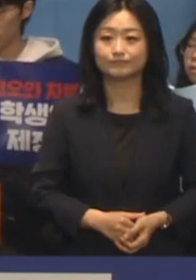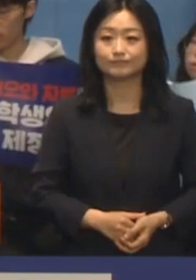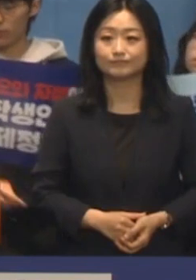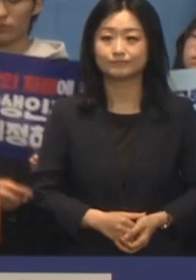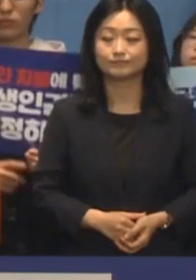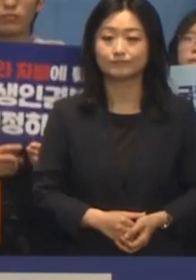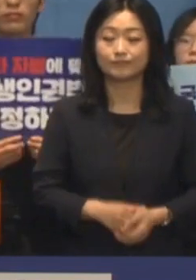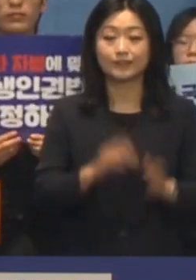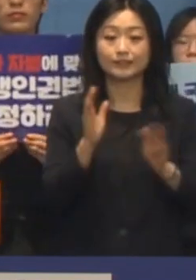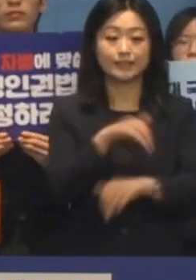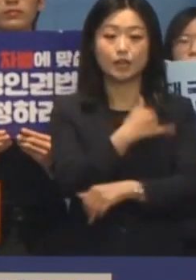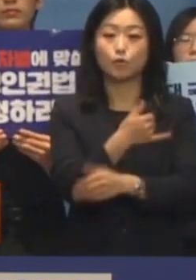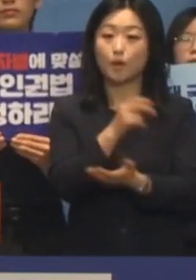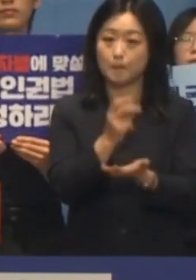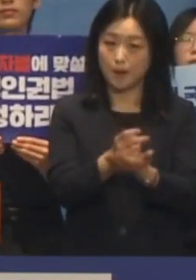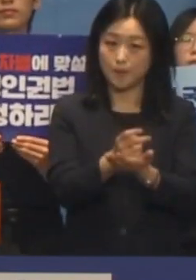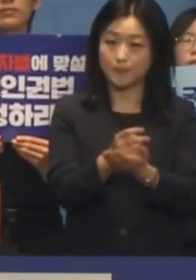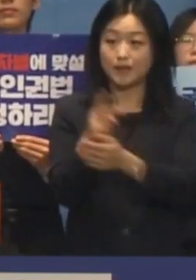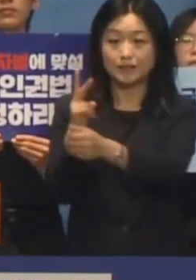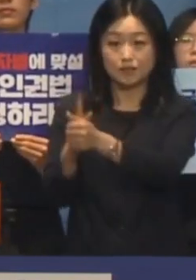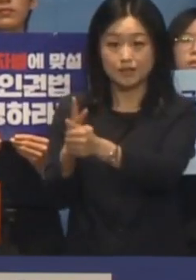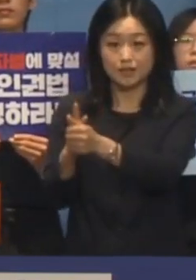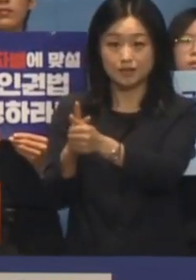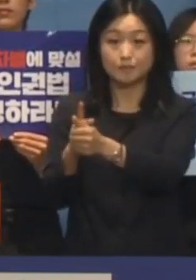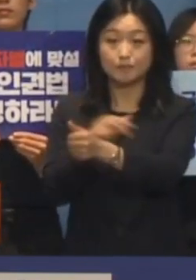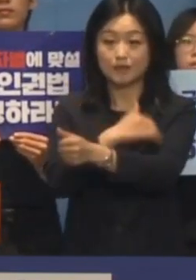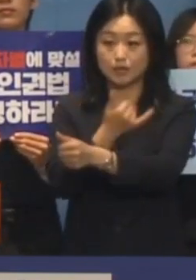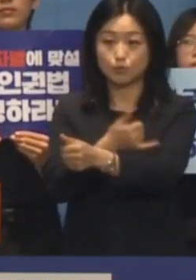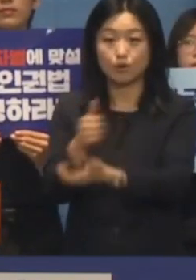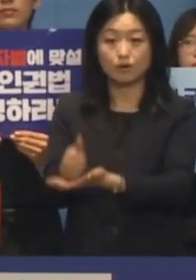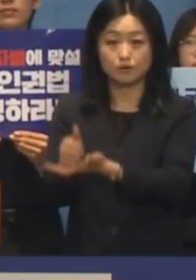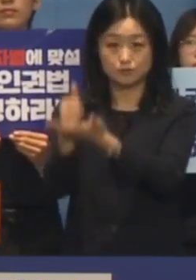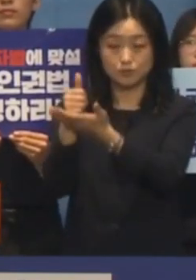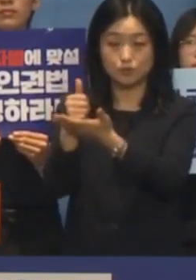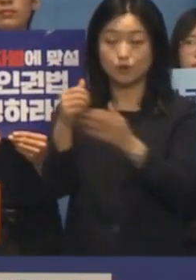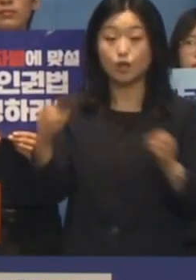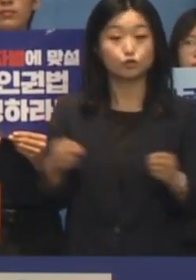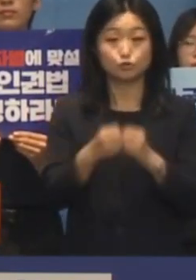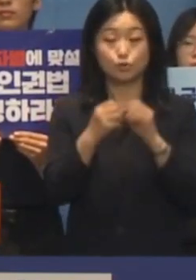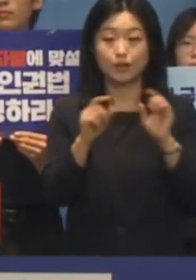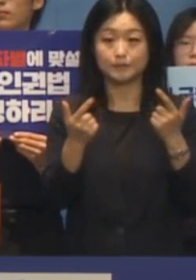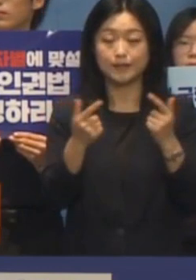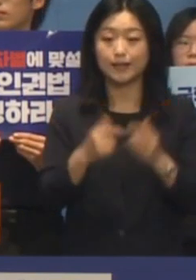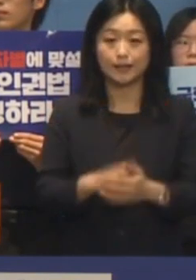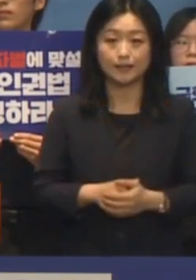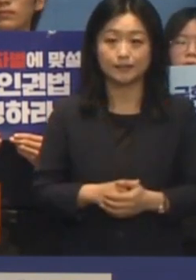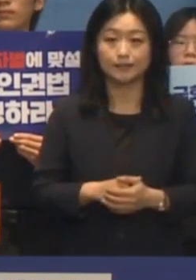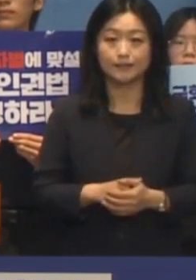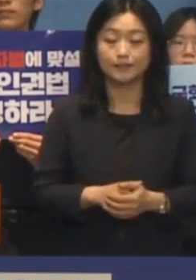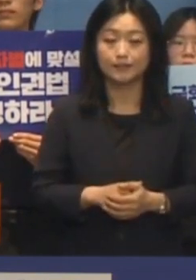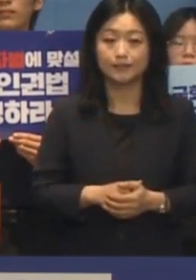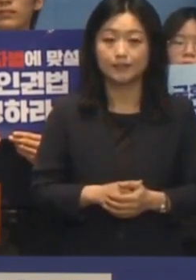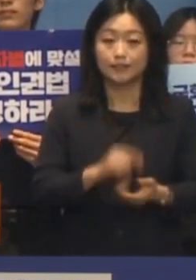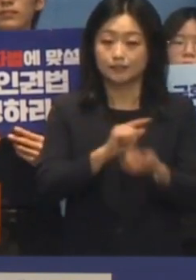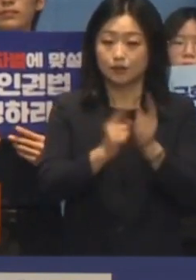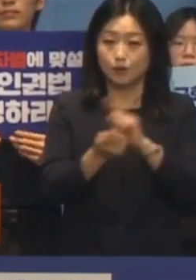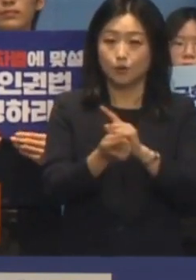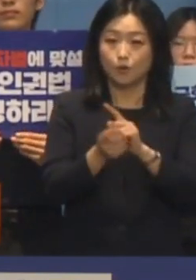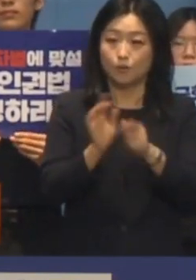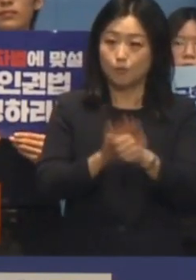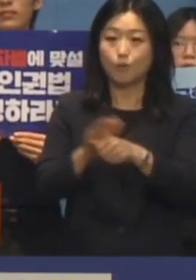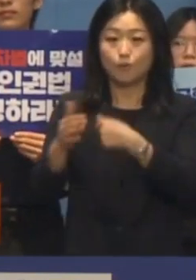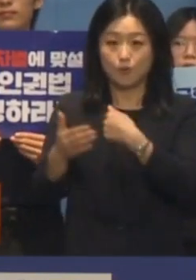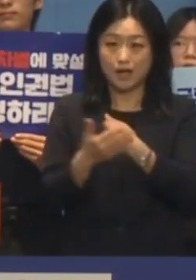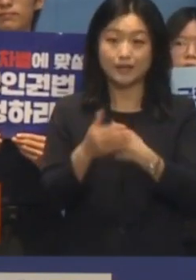즉 학생인권법은 교원의 지위를 보장하는 다른 법률과 충돌하는 것이 아니라 오히려 상호 보완적으로